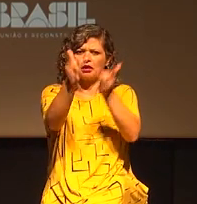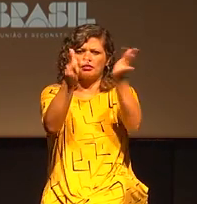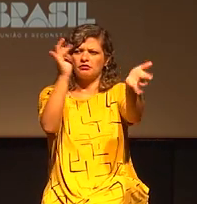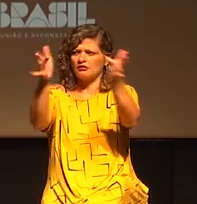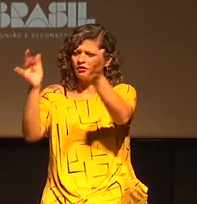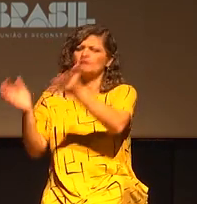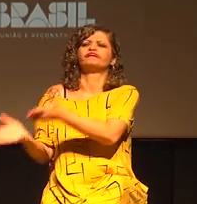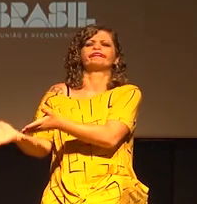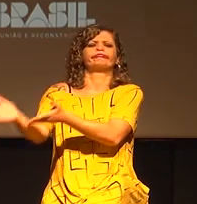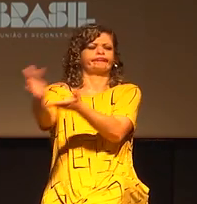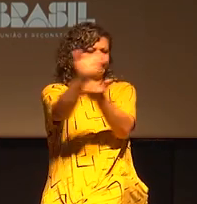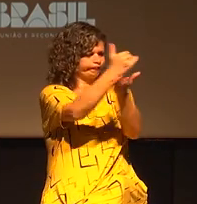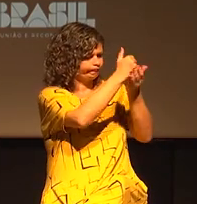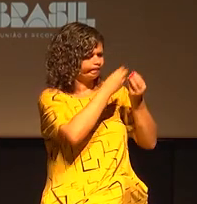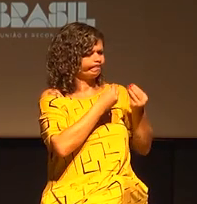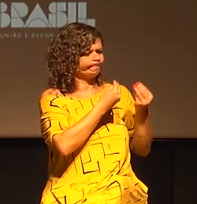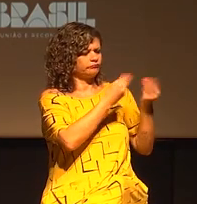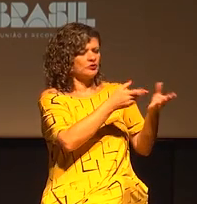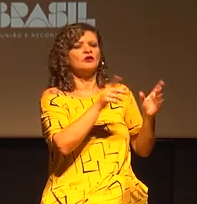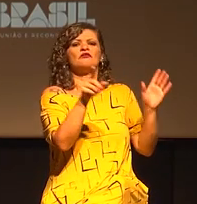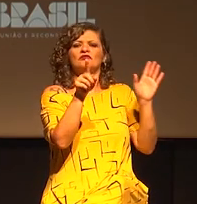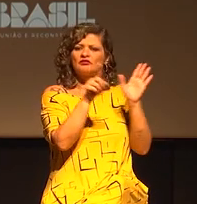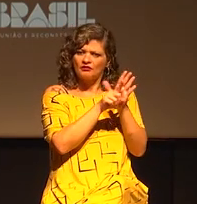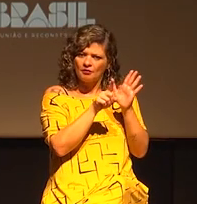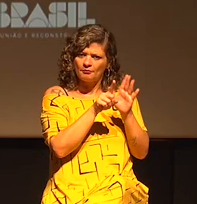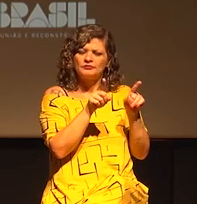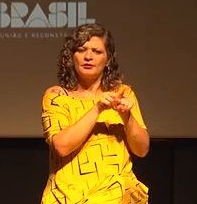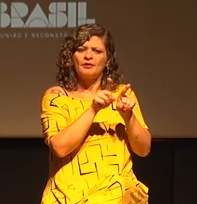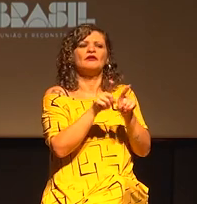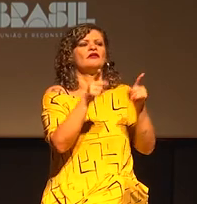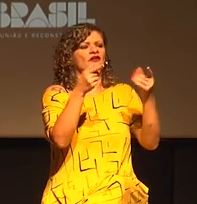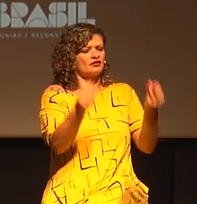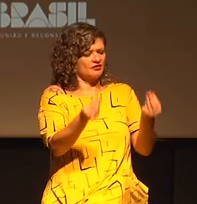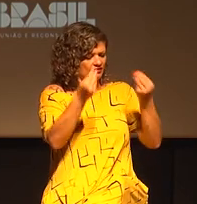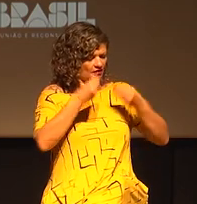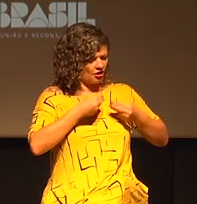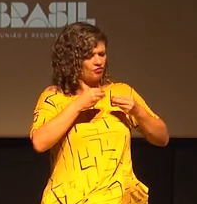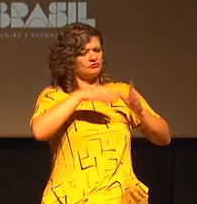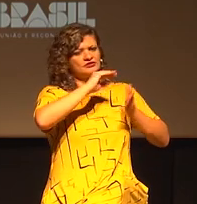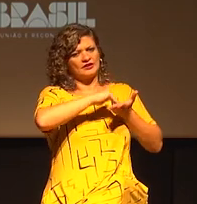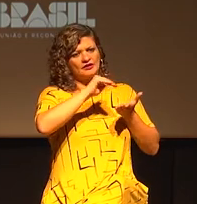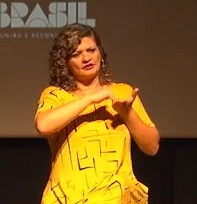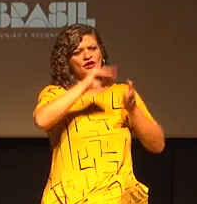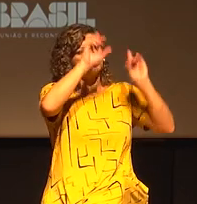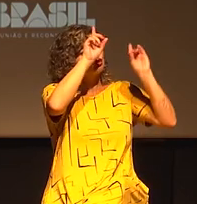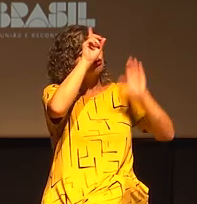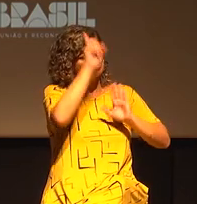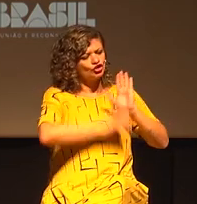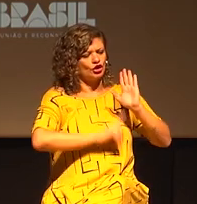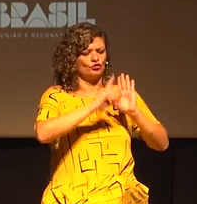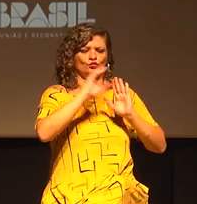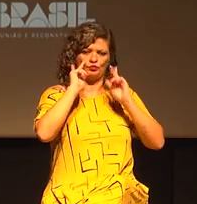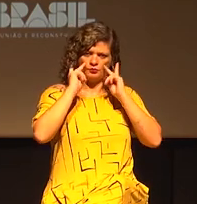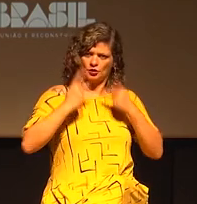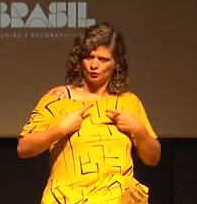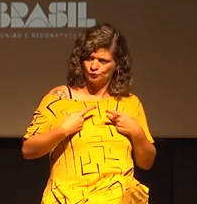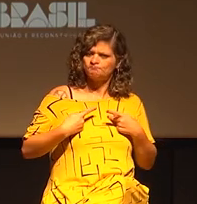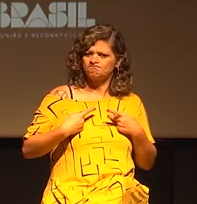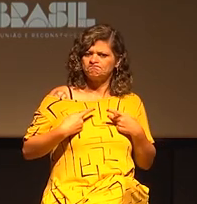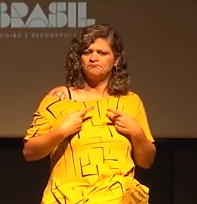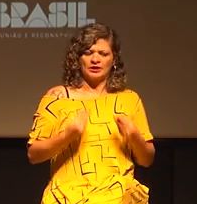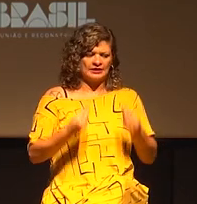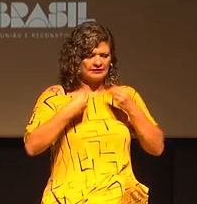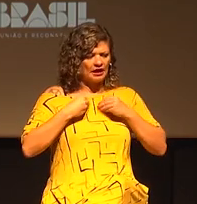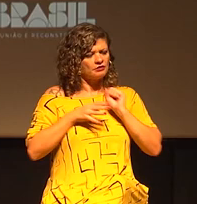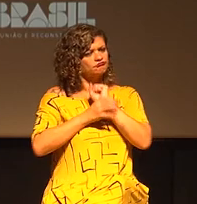Vieram também para a secretaria de direitos humanos né para consolidar o direito hum segurança na alimentação